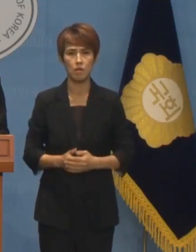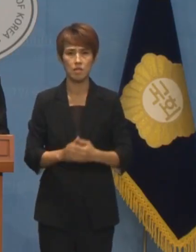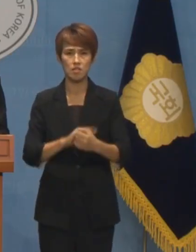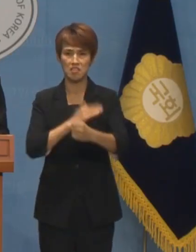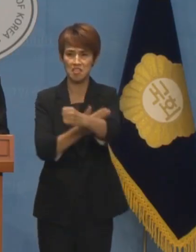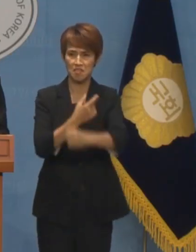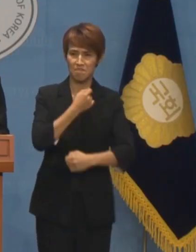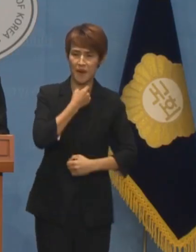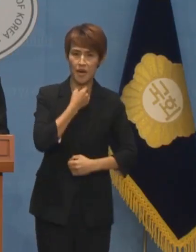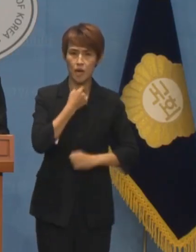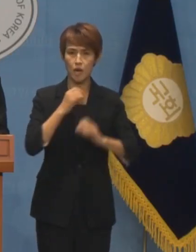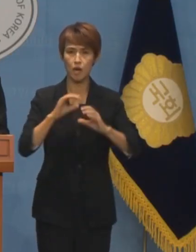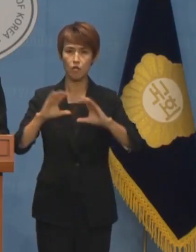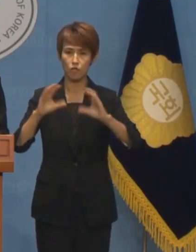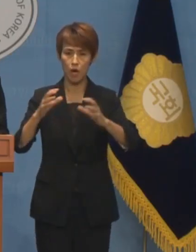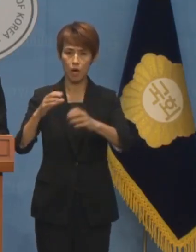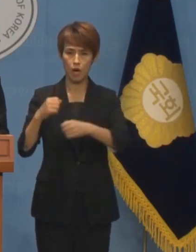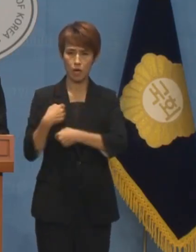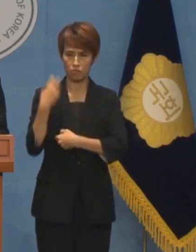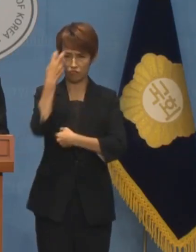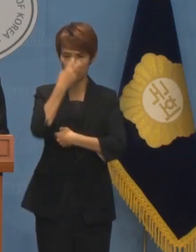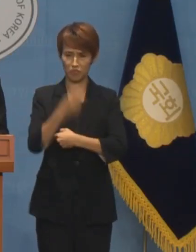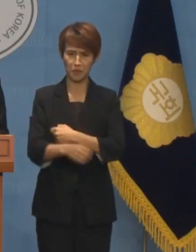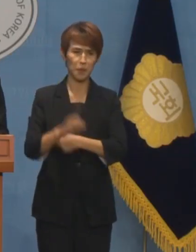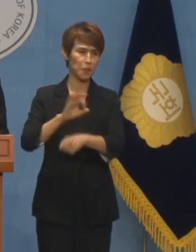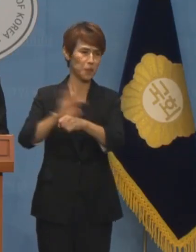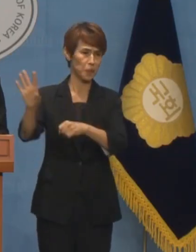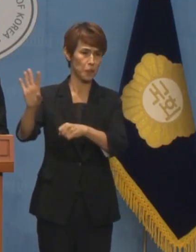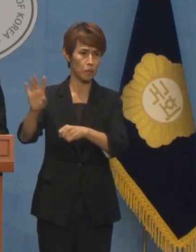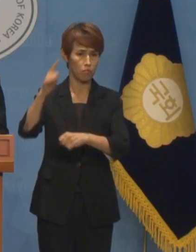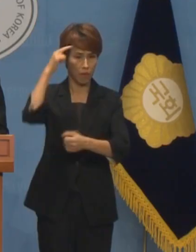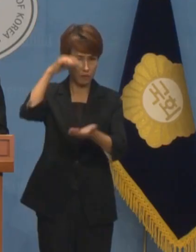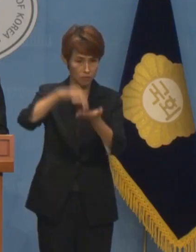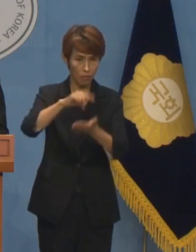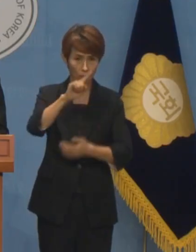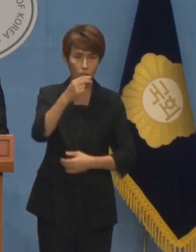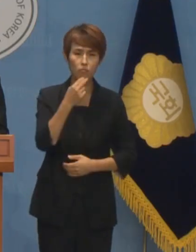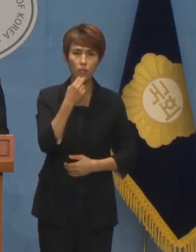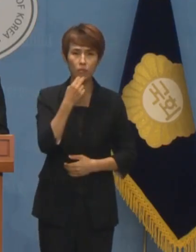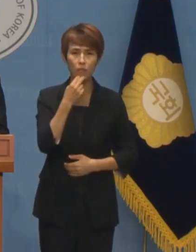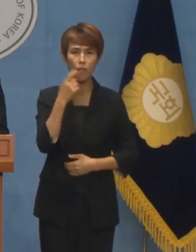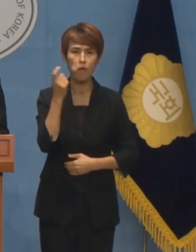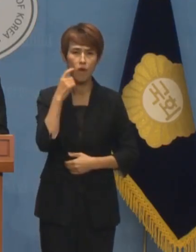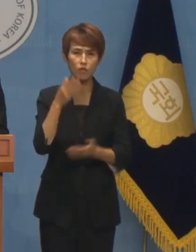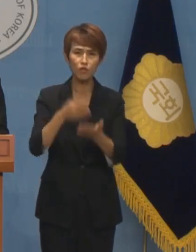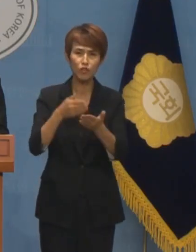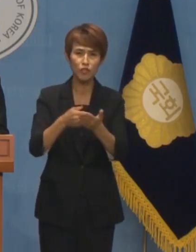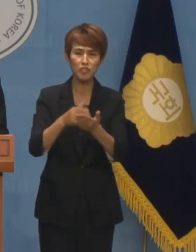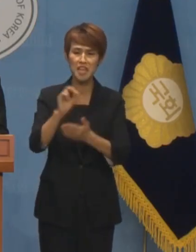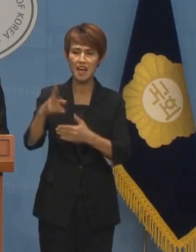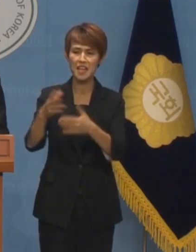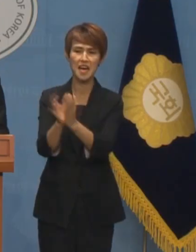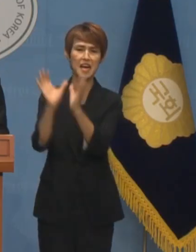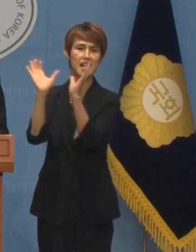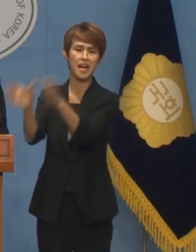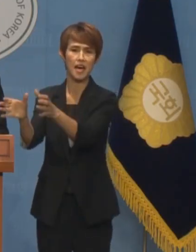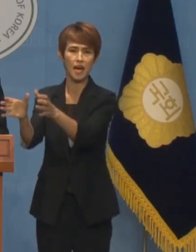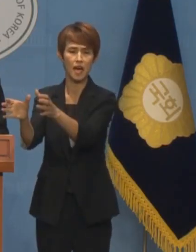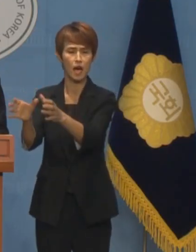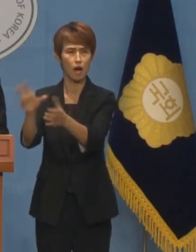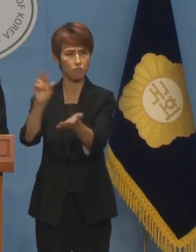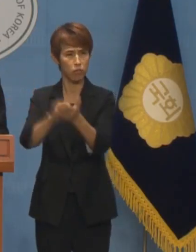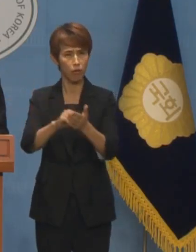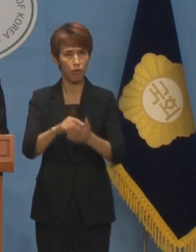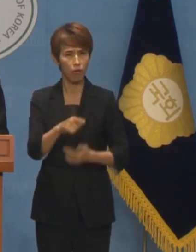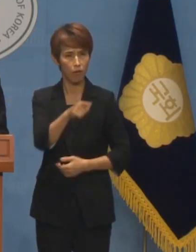팔려 국가안보의 중요한 사안을 내팽개친 것을 반성하기는커녕 가짜뉴스로 야당의 책임을 돌리다니 화살이